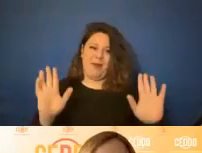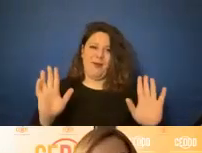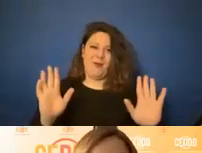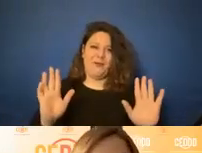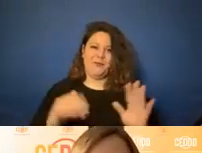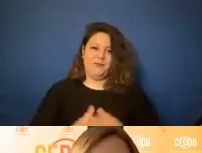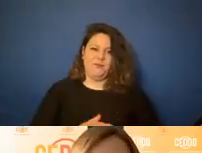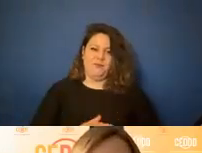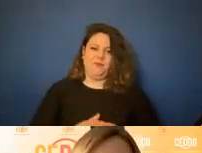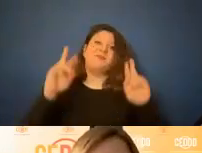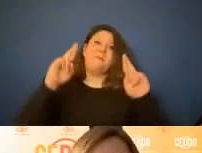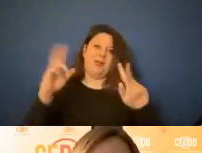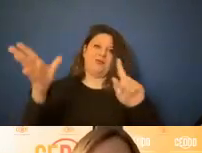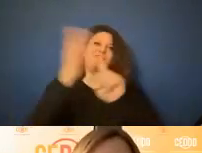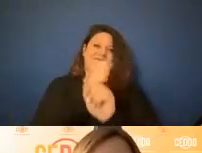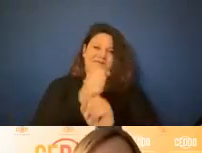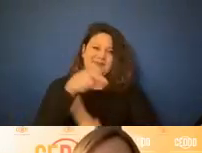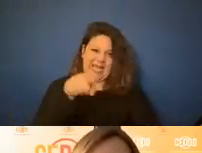que se pueda llegar a conseguir, ¿no?